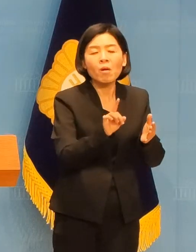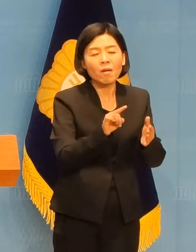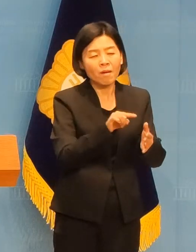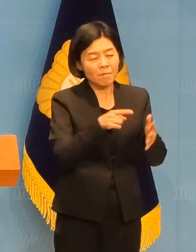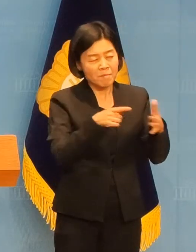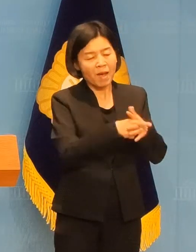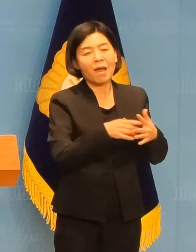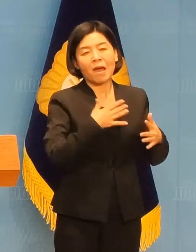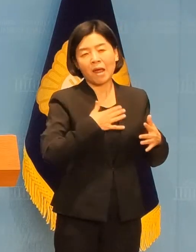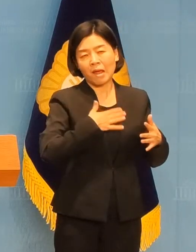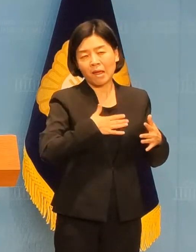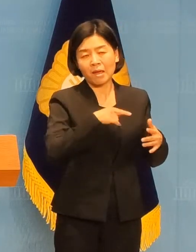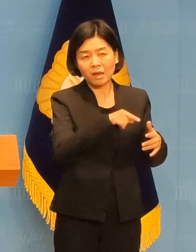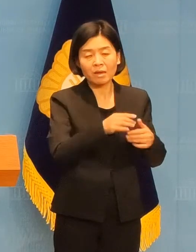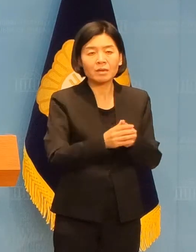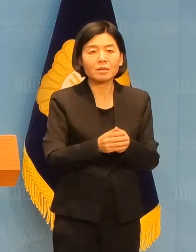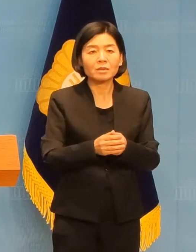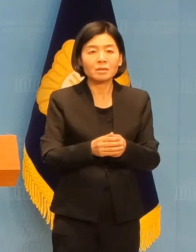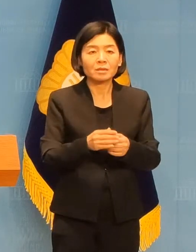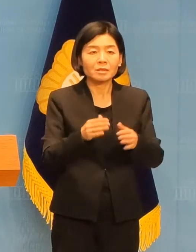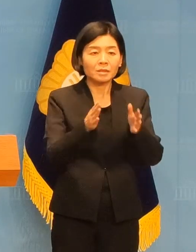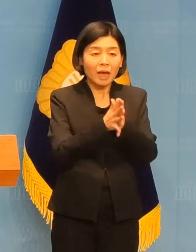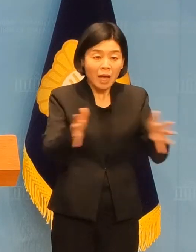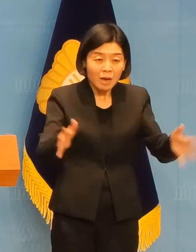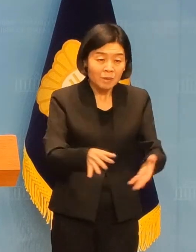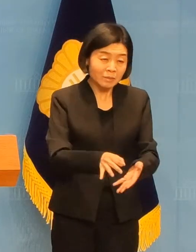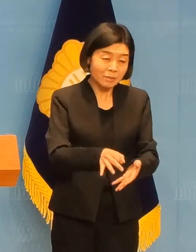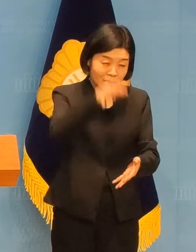국민들이 있겠습니까? 현재 비싼 아파트